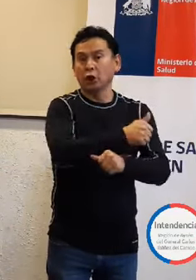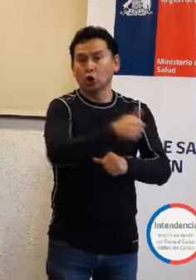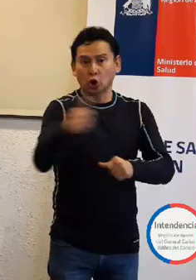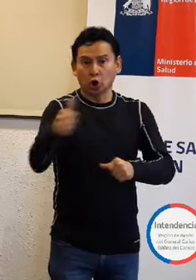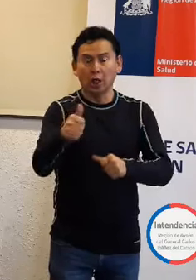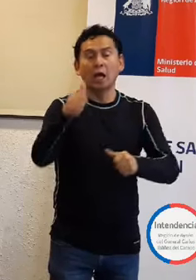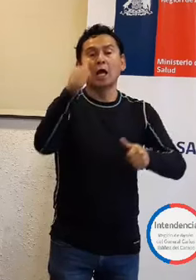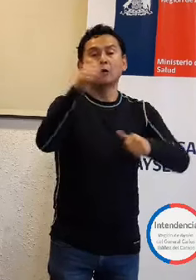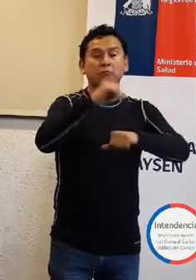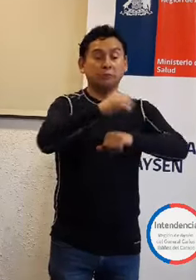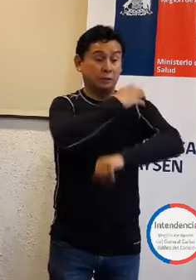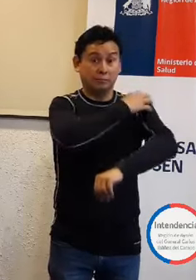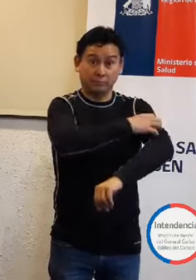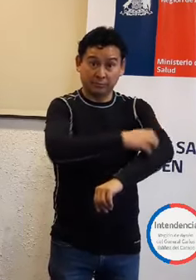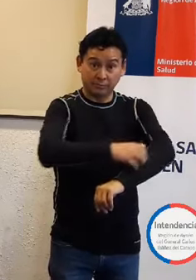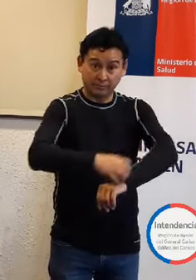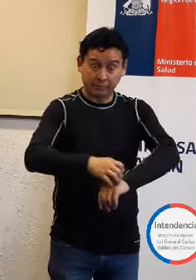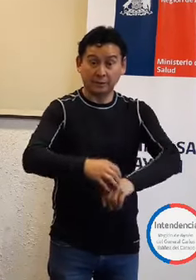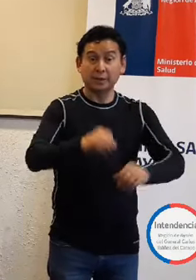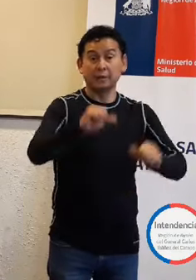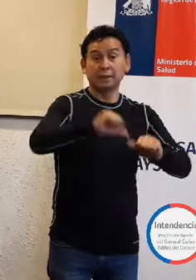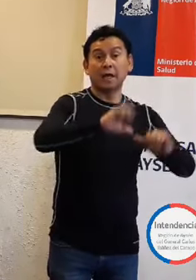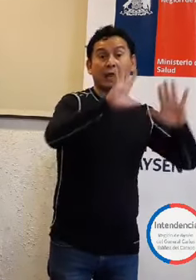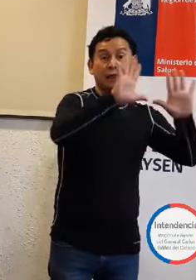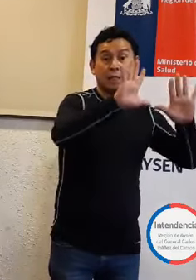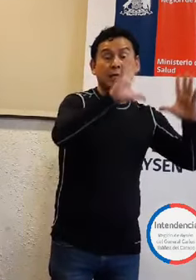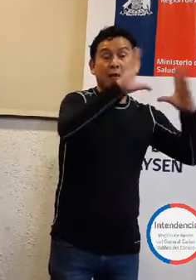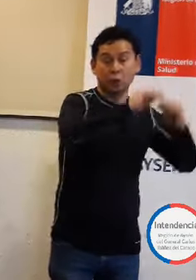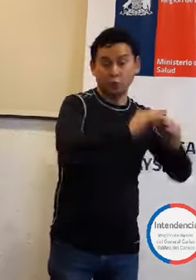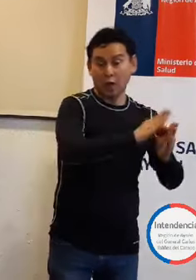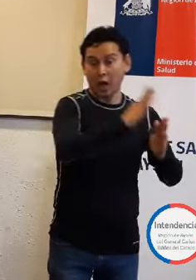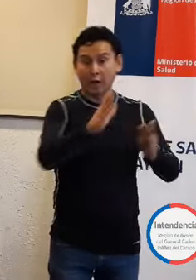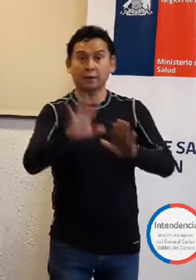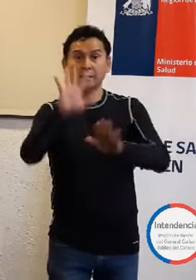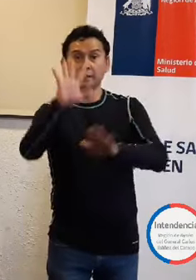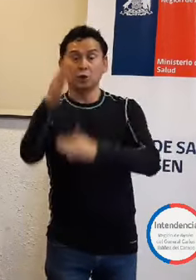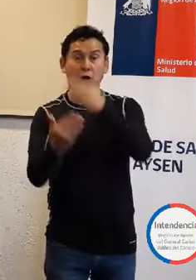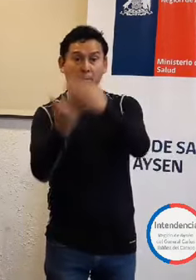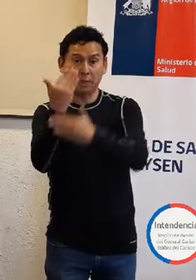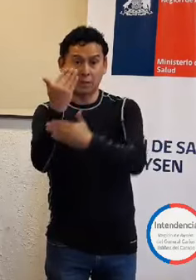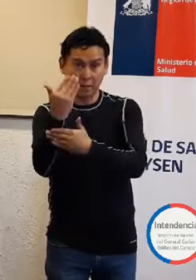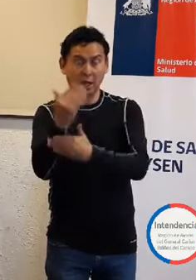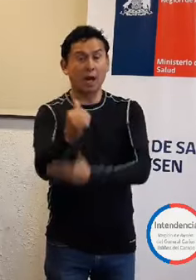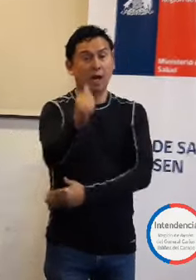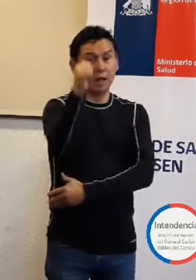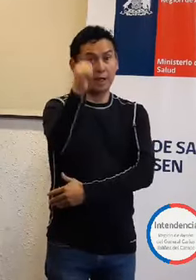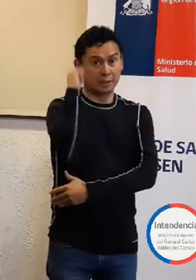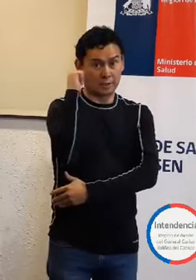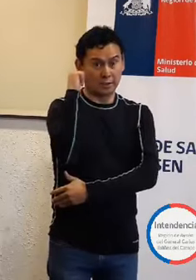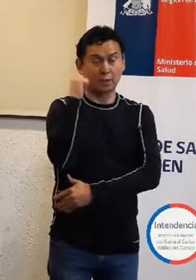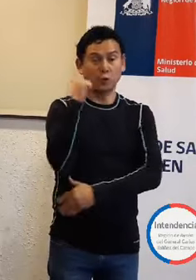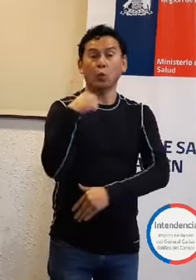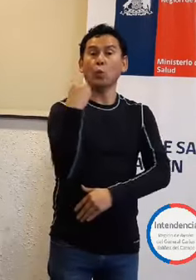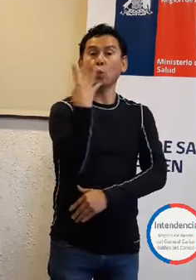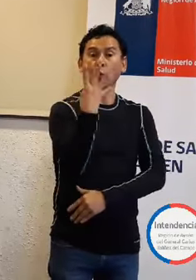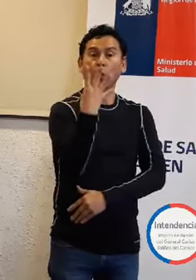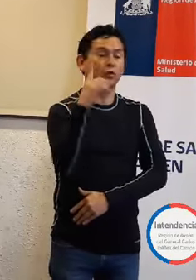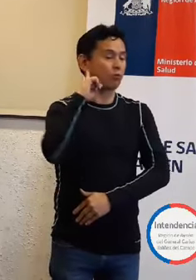población del territorio nacional, que va entre las 22 horas y las 5 de la madrugada. El día de ayer hubo 4